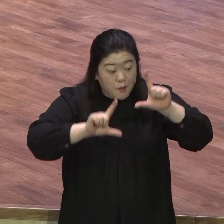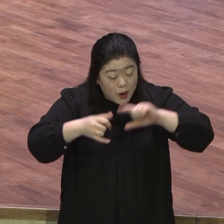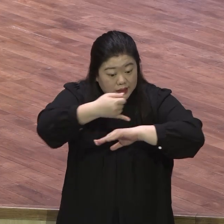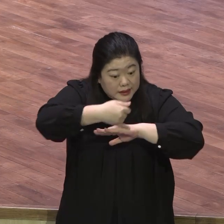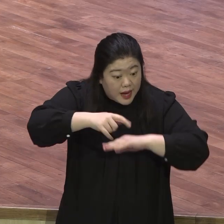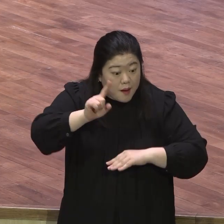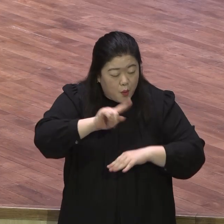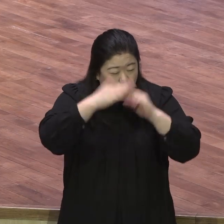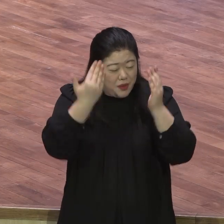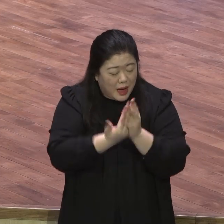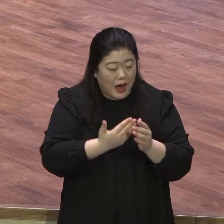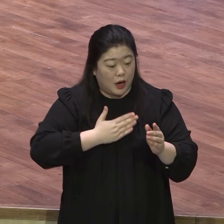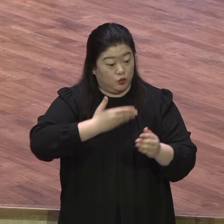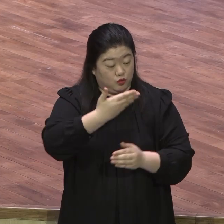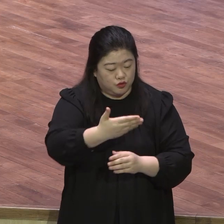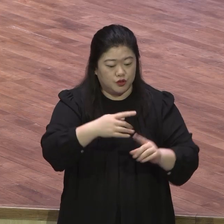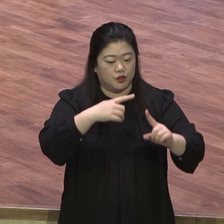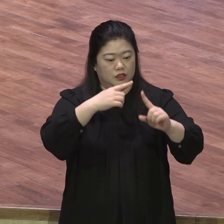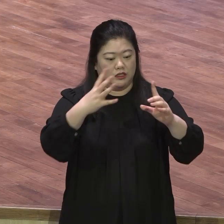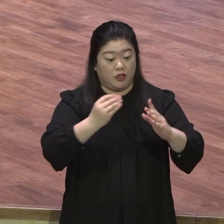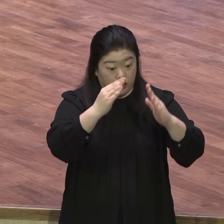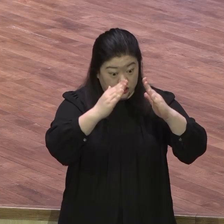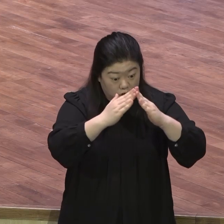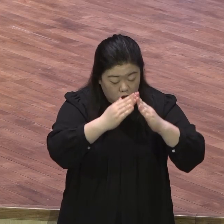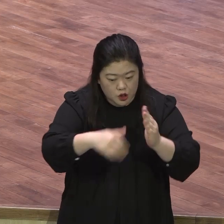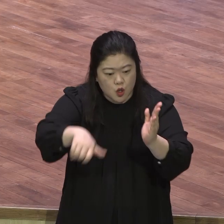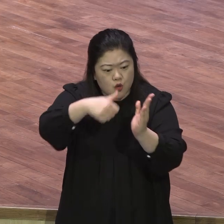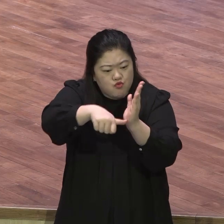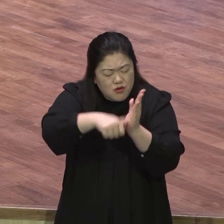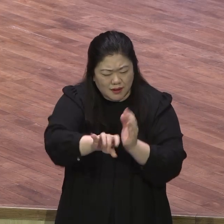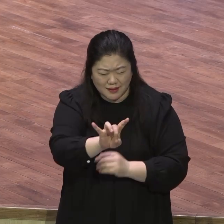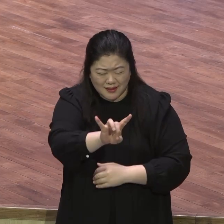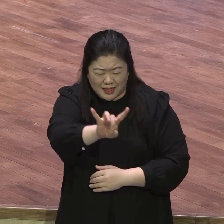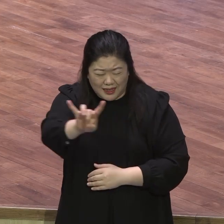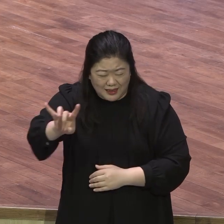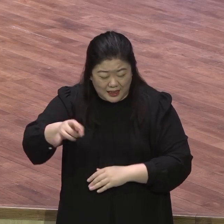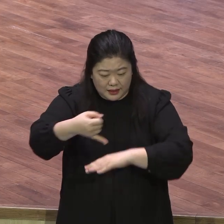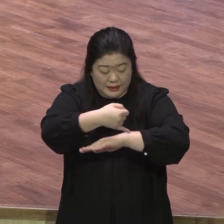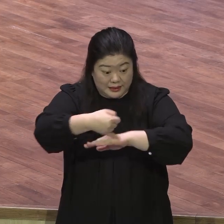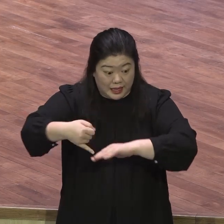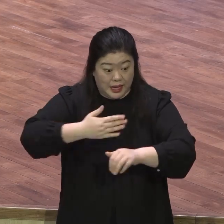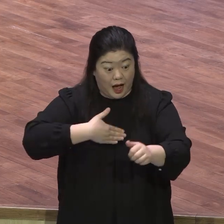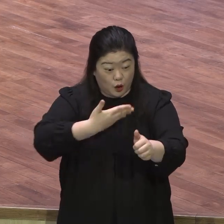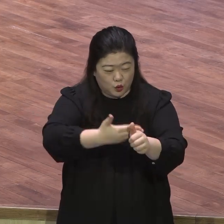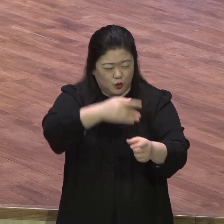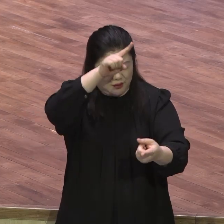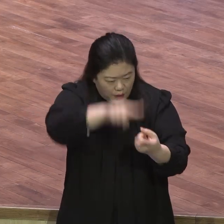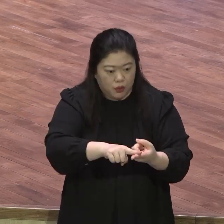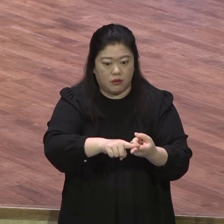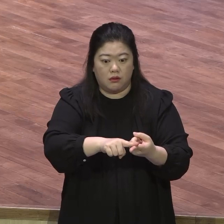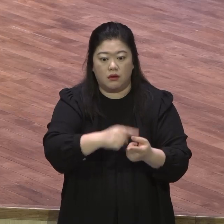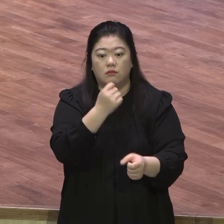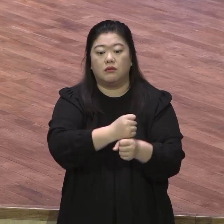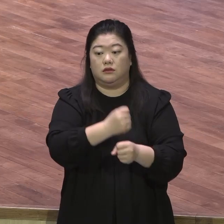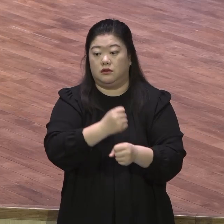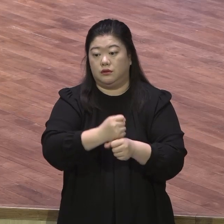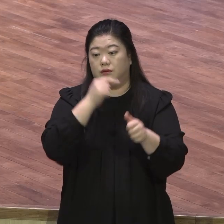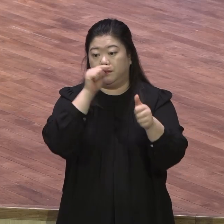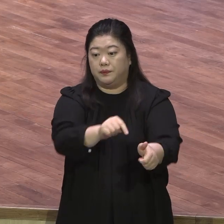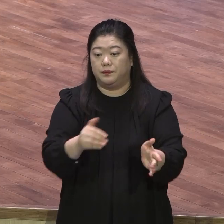짓고 기구들도 그 모양을 따라 지을지니라 하나님께서 말씀하신 대로 모든 부분을 지으라는